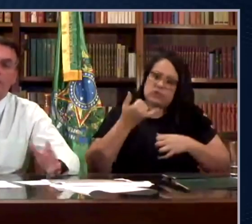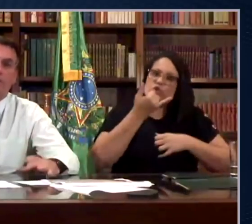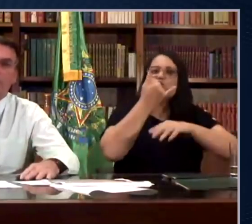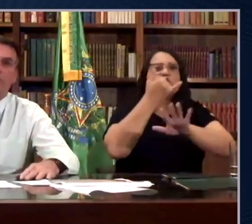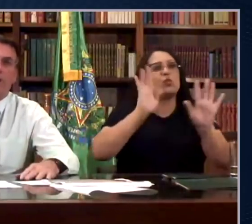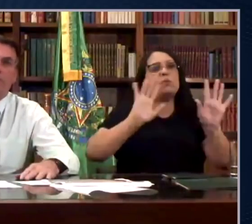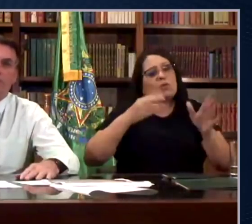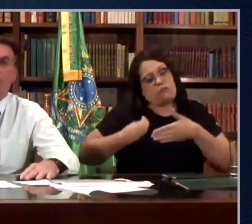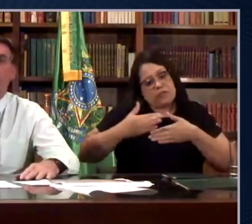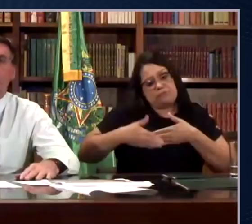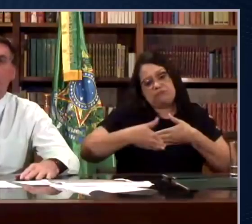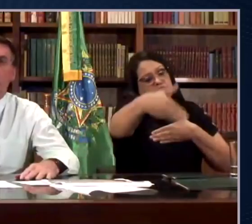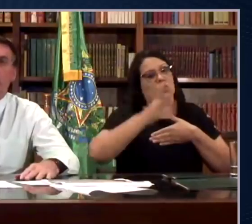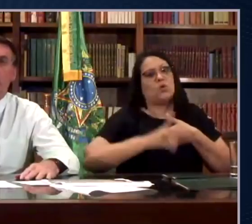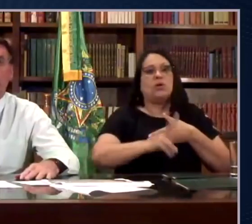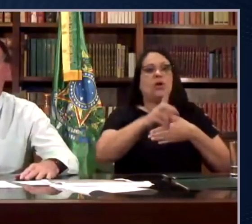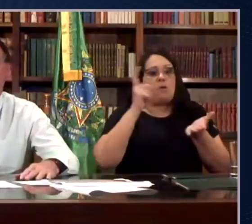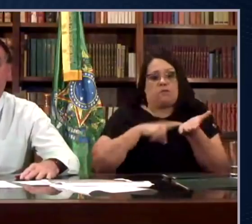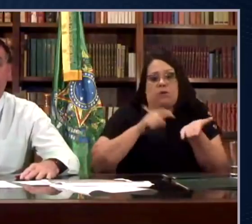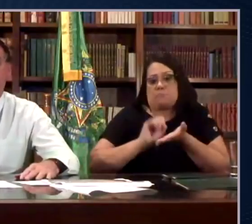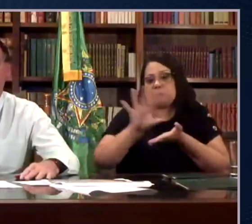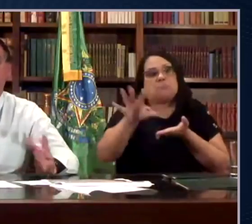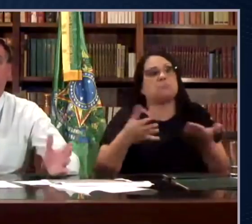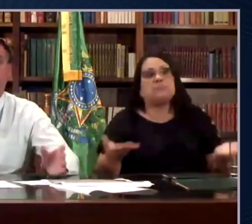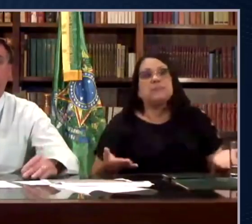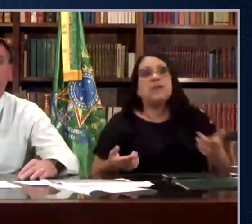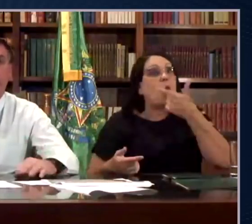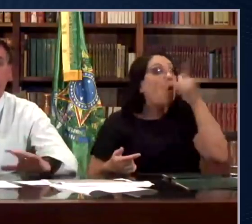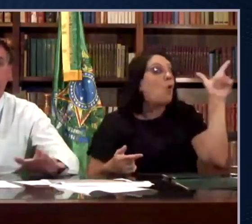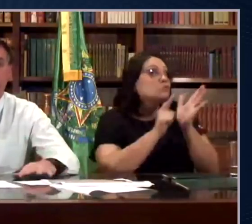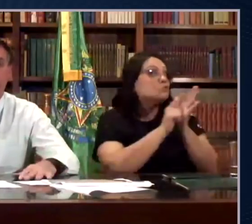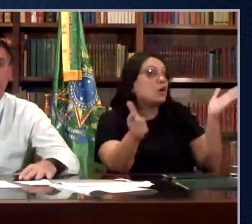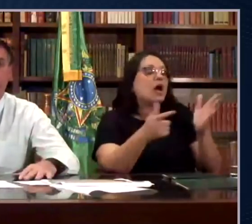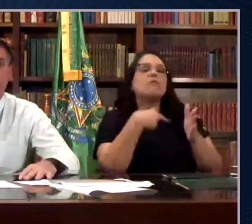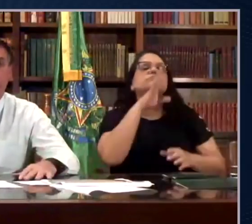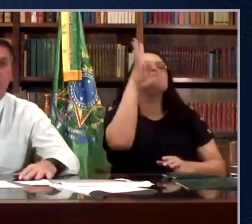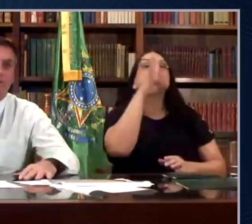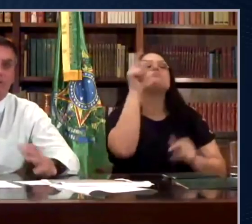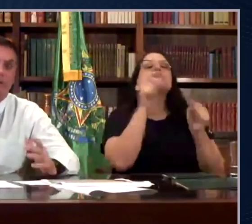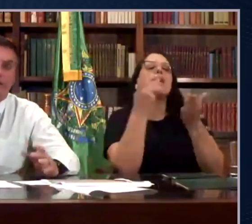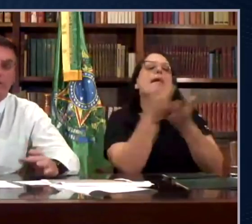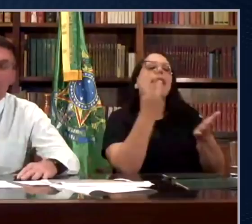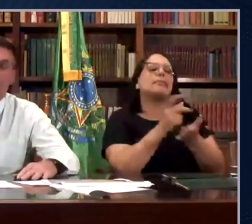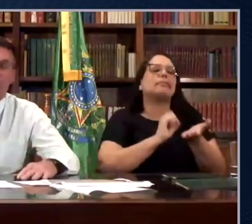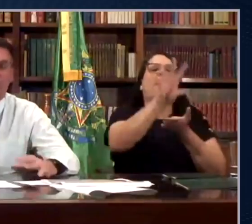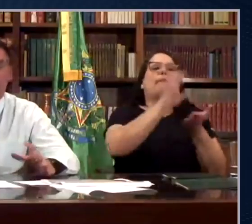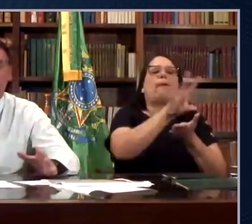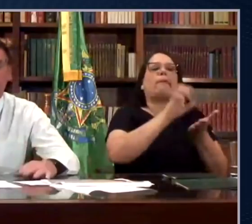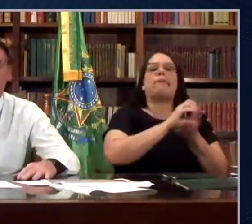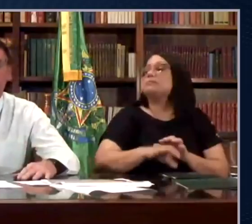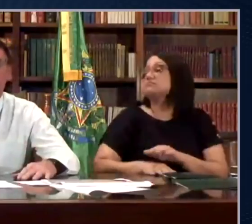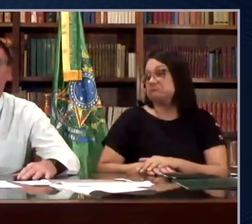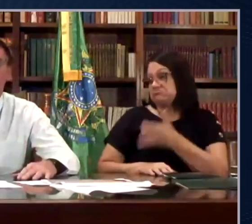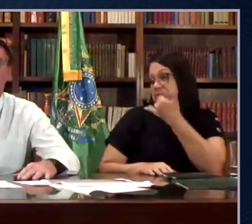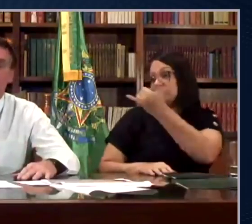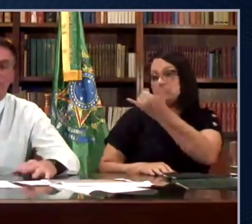toca o barco, não é por uma postagem errada, como faz certos jornais, né? Não se desculpam. Dizem que tem que entrar na justiça,